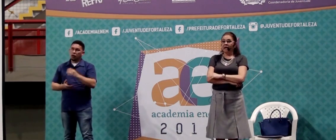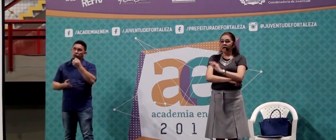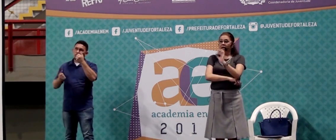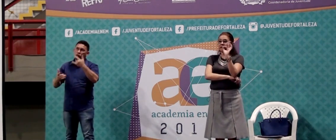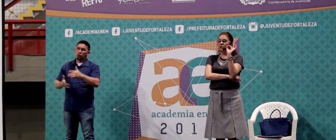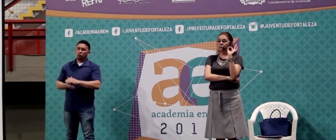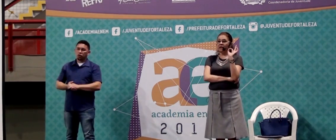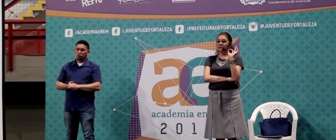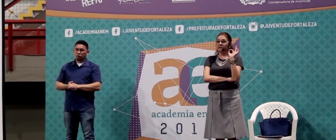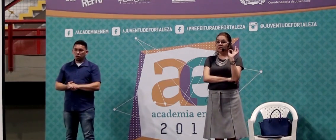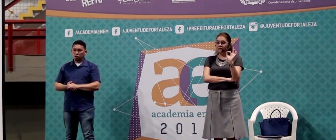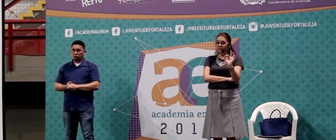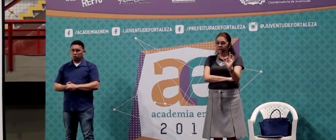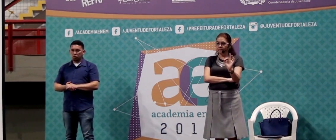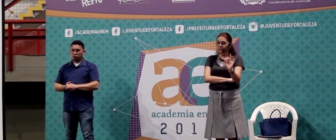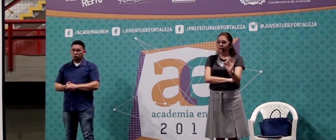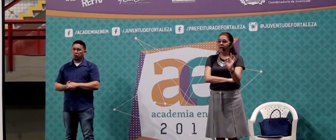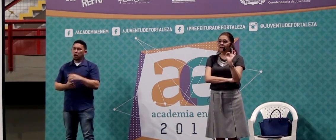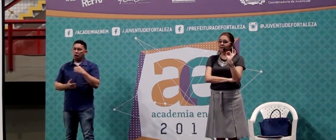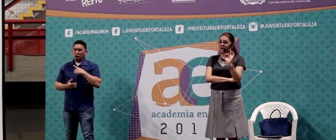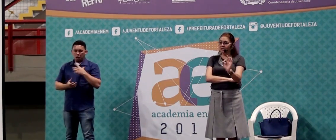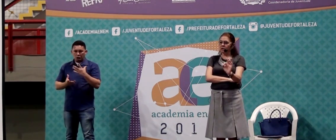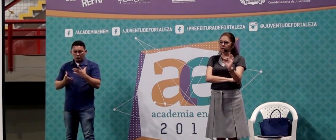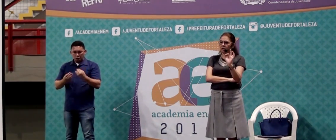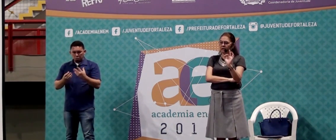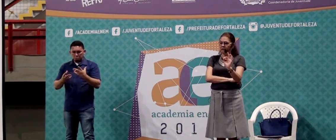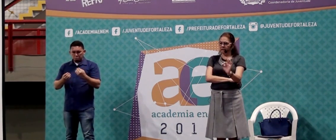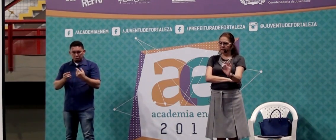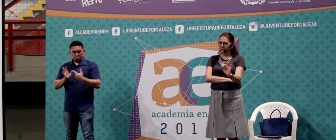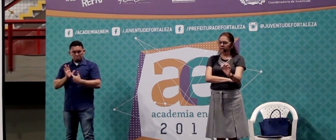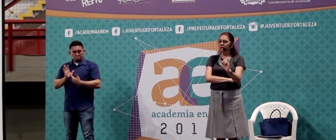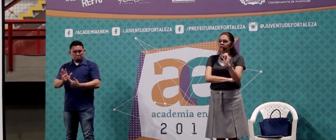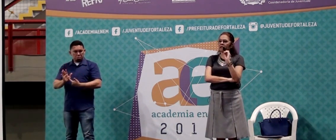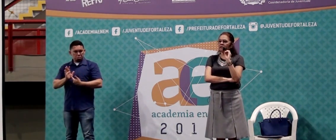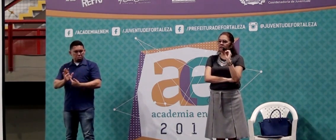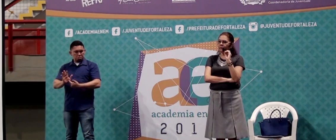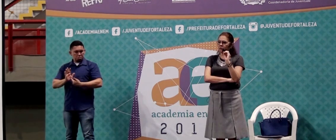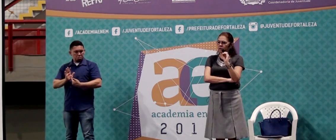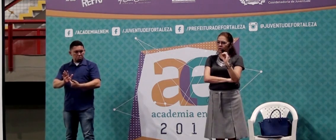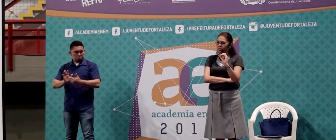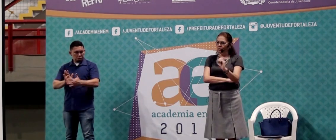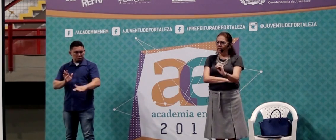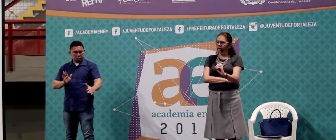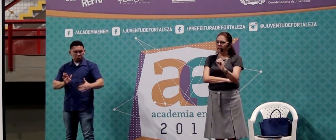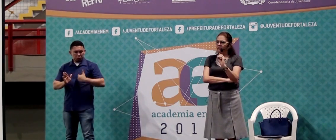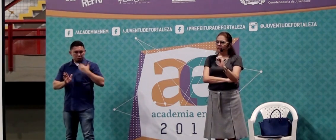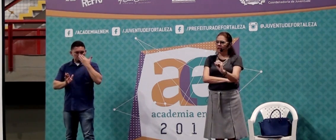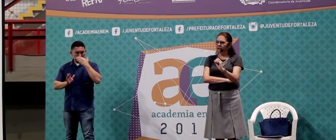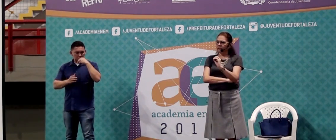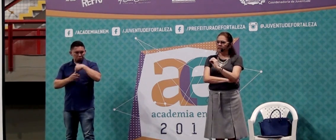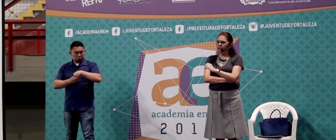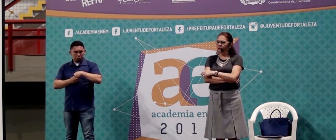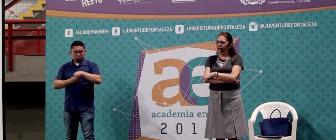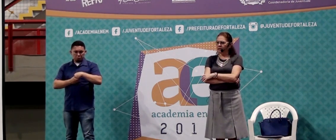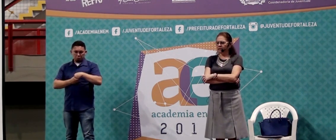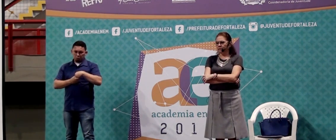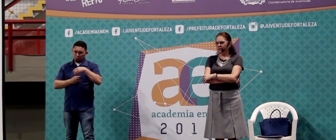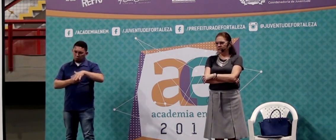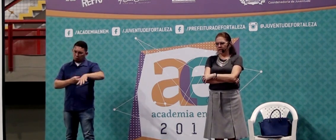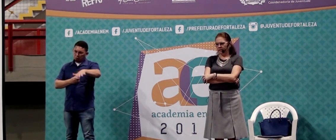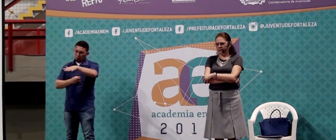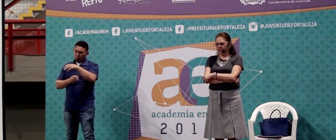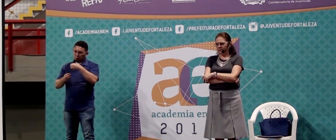diz, é expressiva a taxa de crianças que se prostituem nas cidades